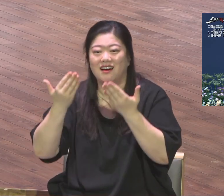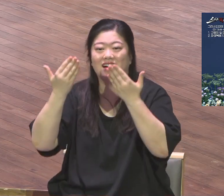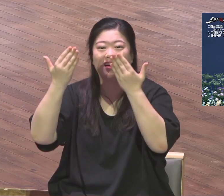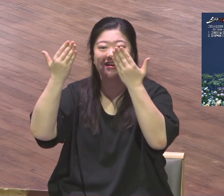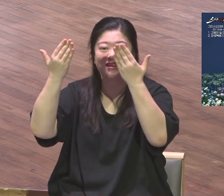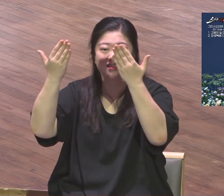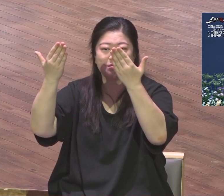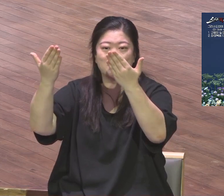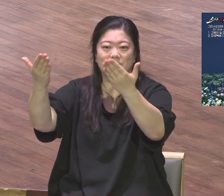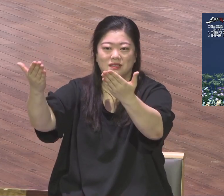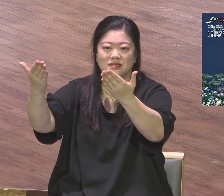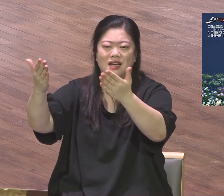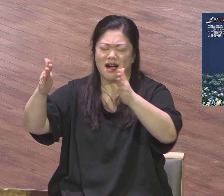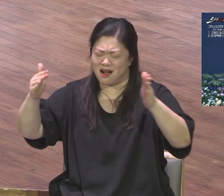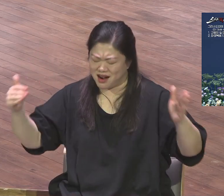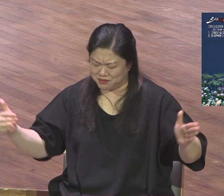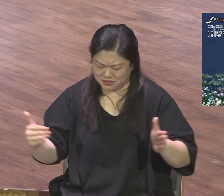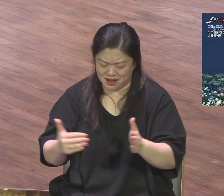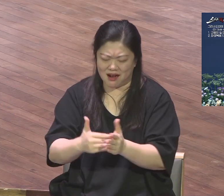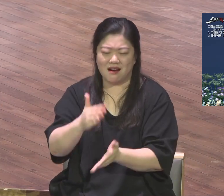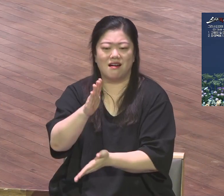감사합니다, 무한